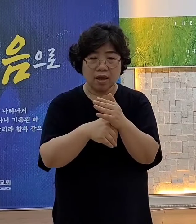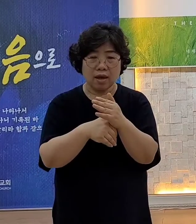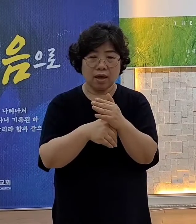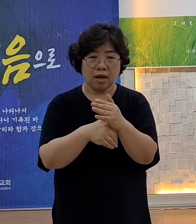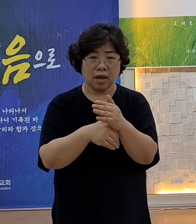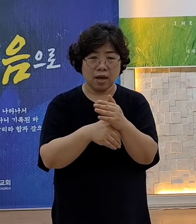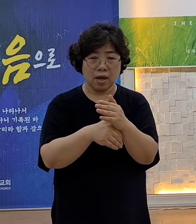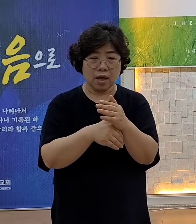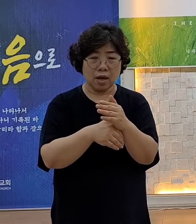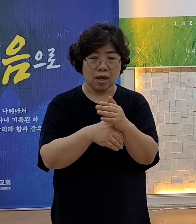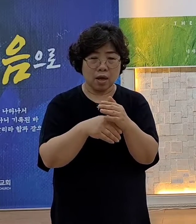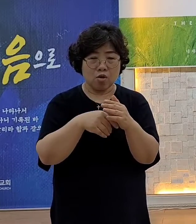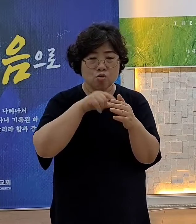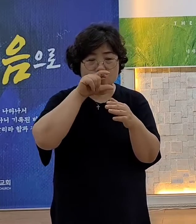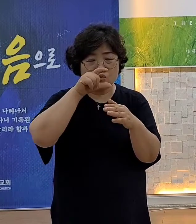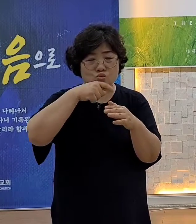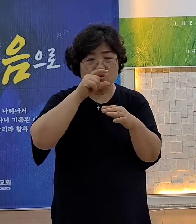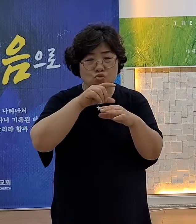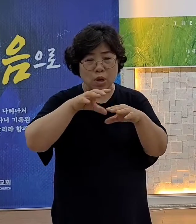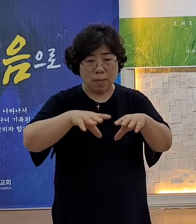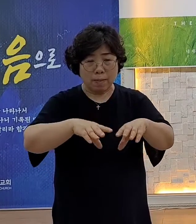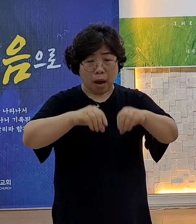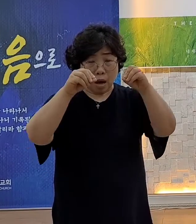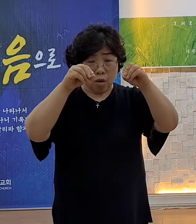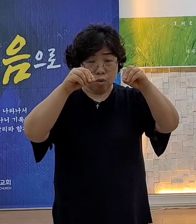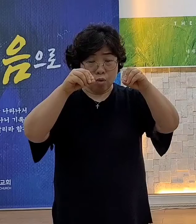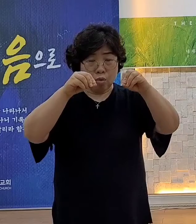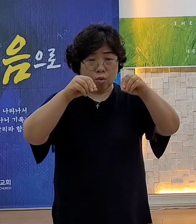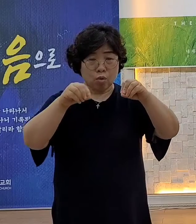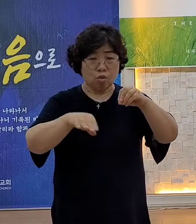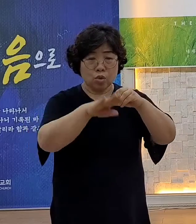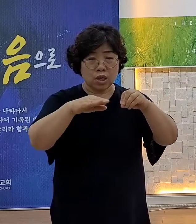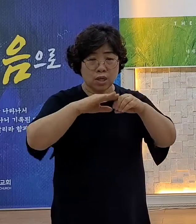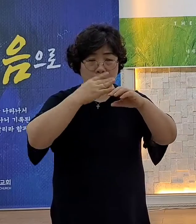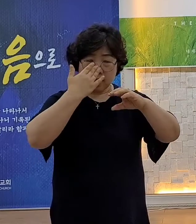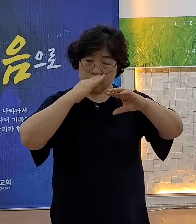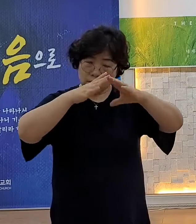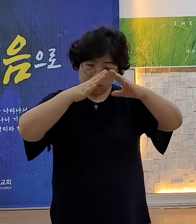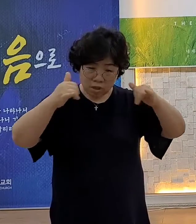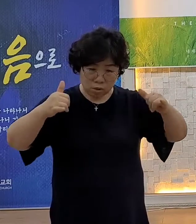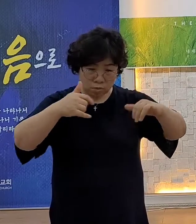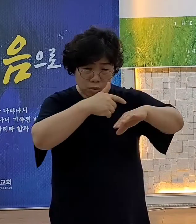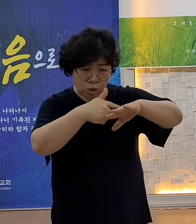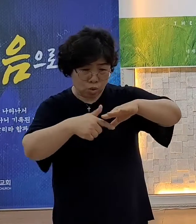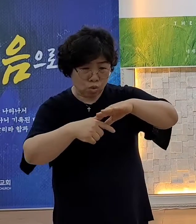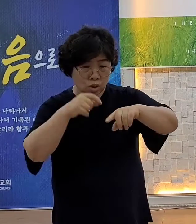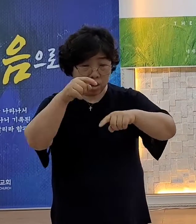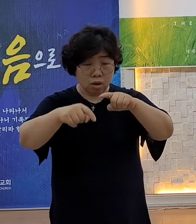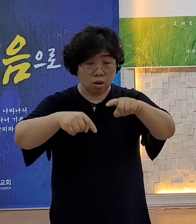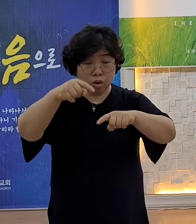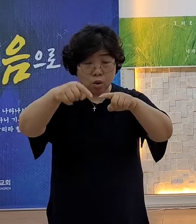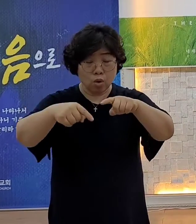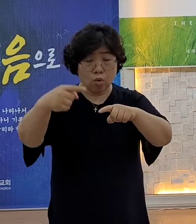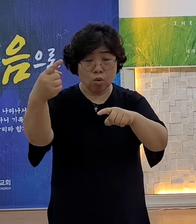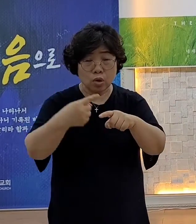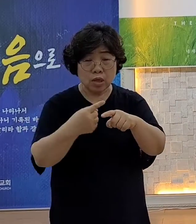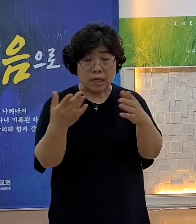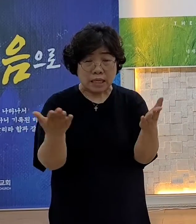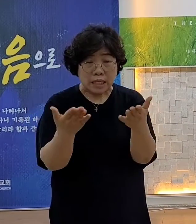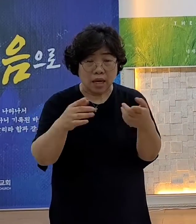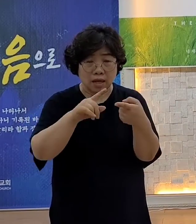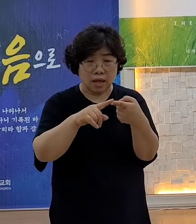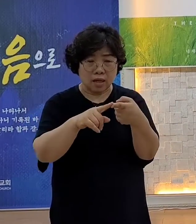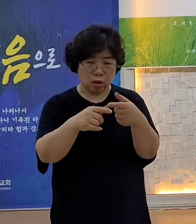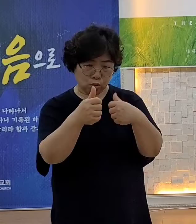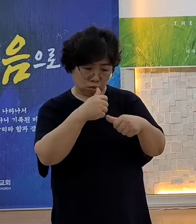밟는 순간에 강에 물이 탁 끊어지고 이걸 우리가 다 건너왔다는 거예요. 그 하나님이 하신 역사. 그래서 그것을